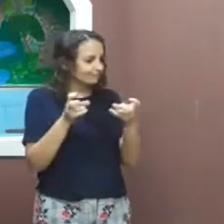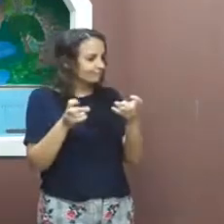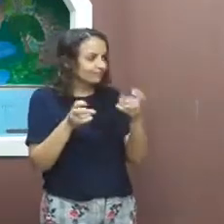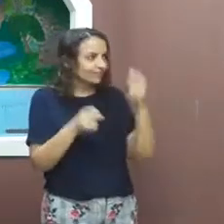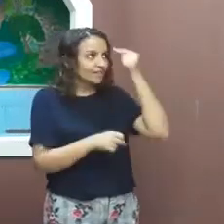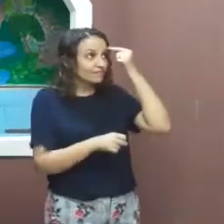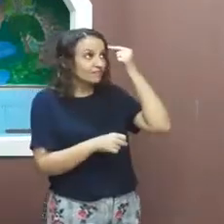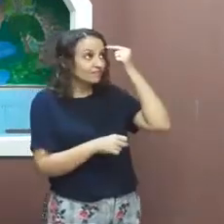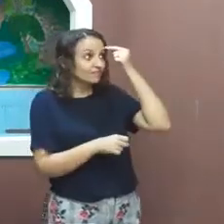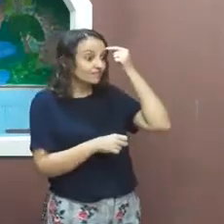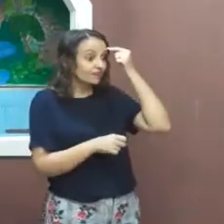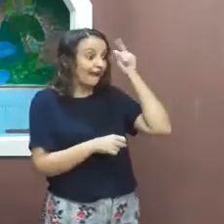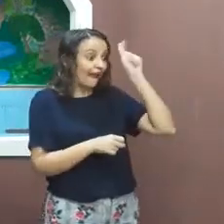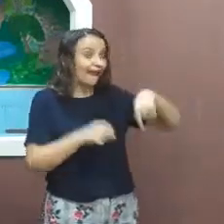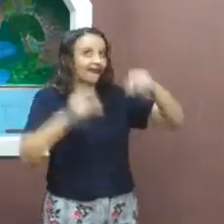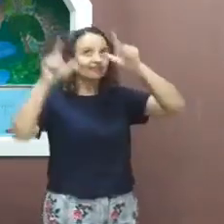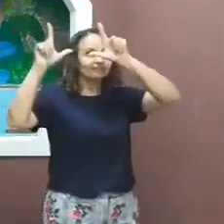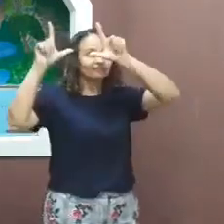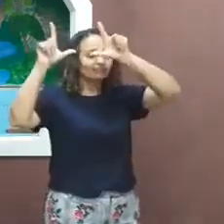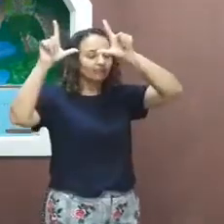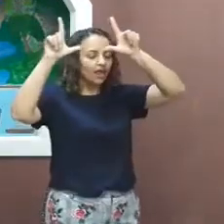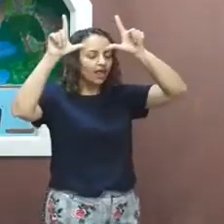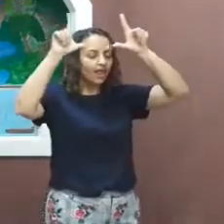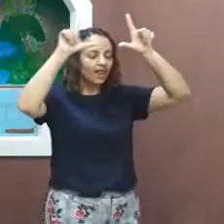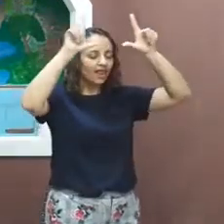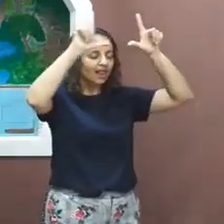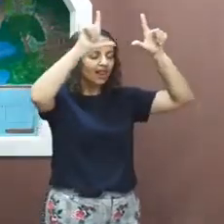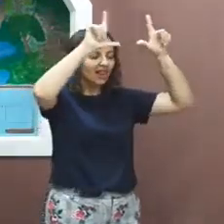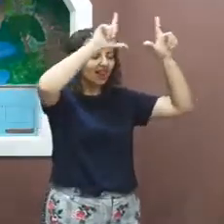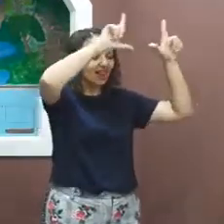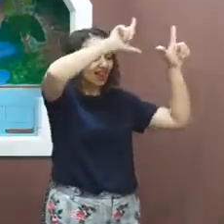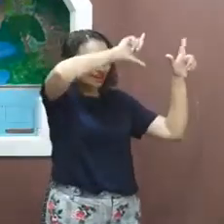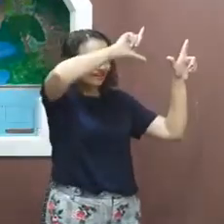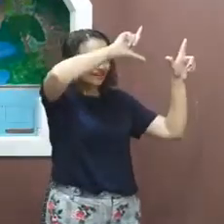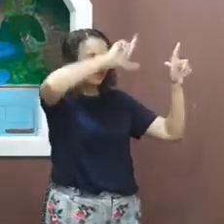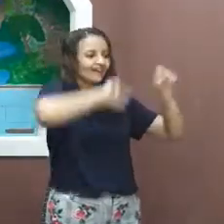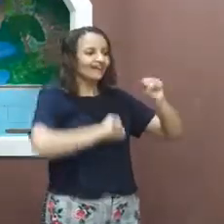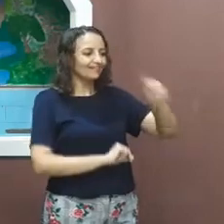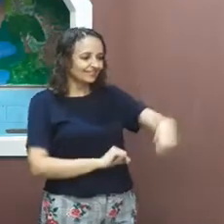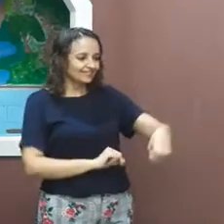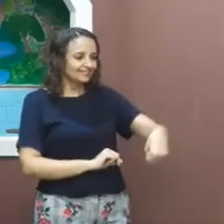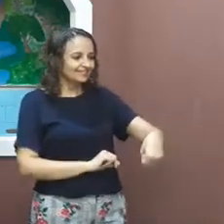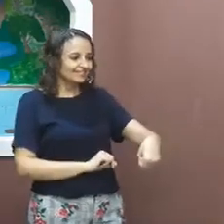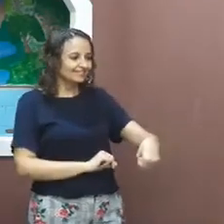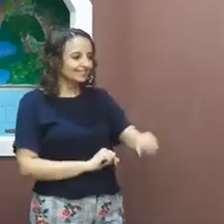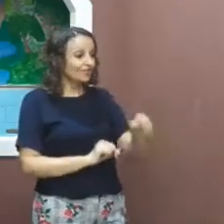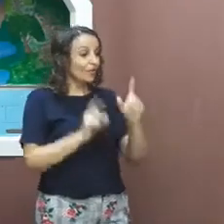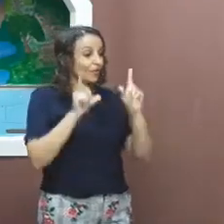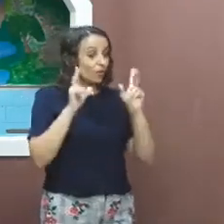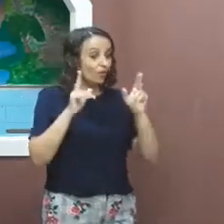pensamento são imagens? Não é? Então, grande